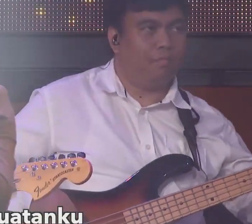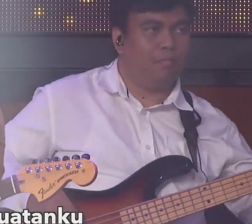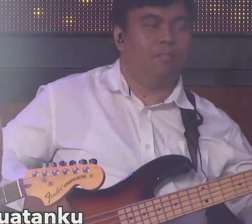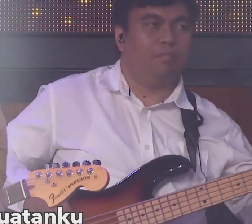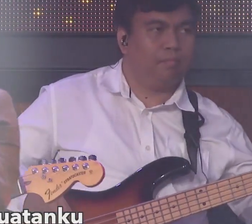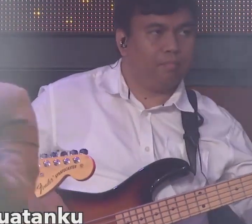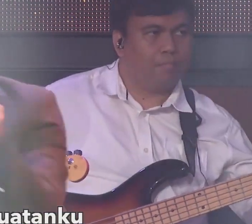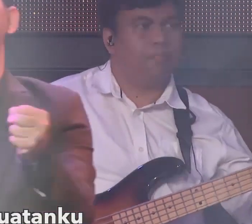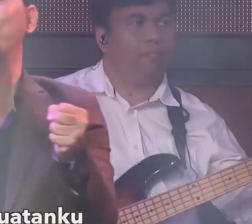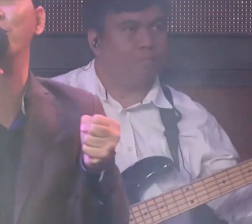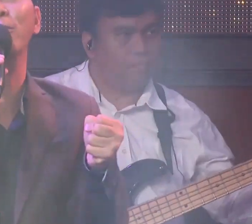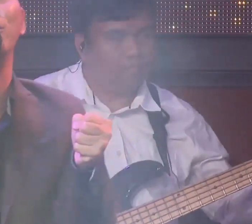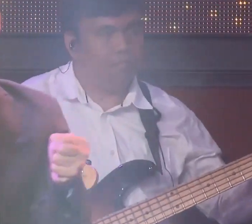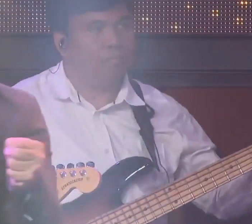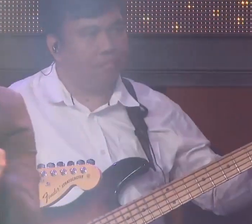kekuatanku,